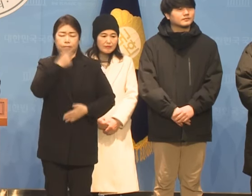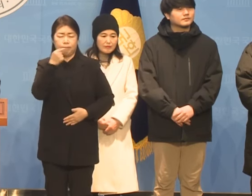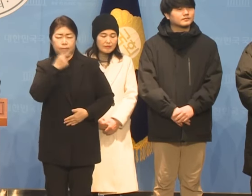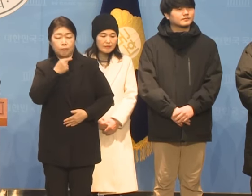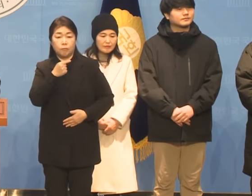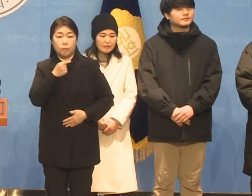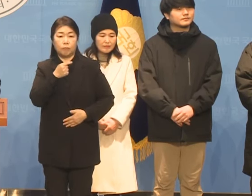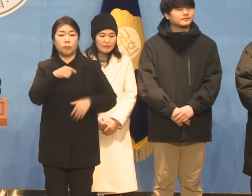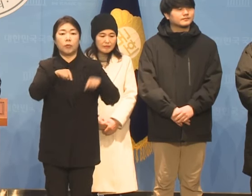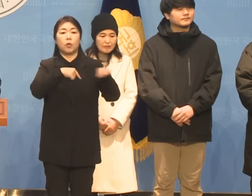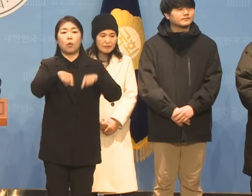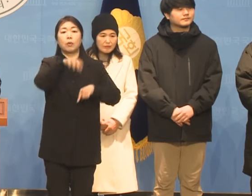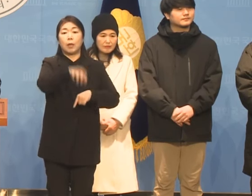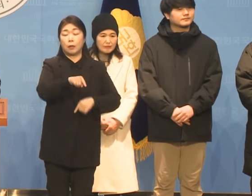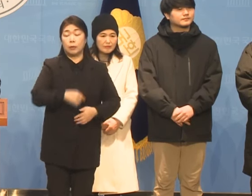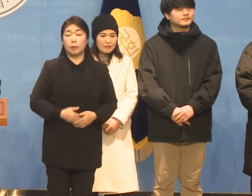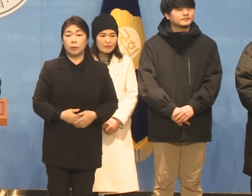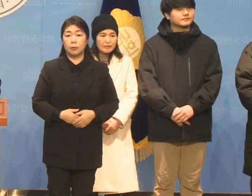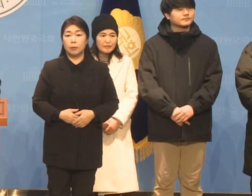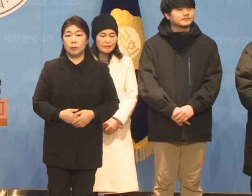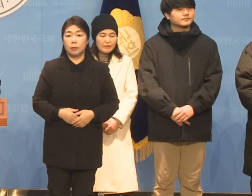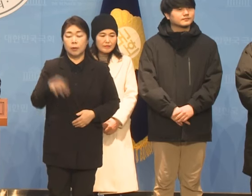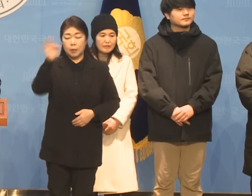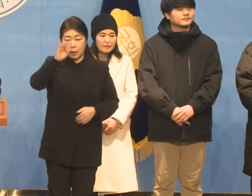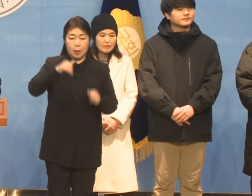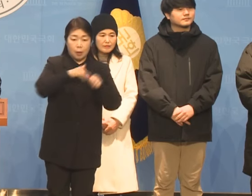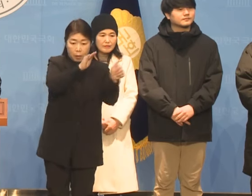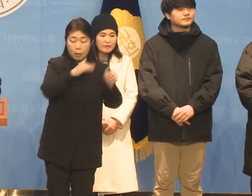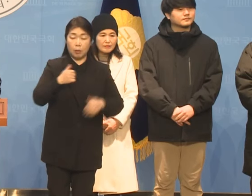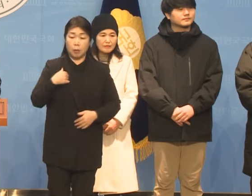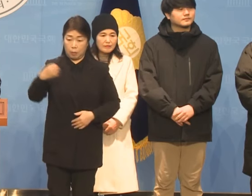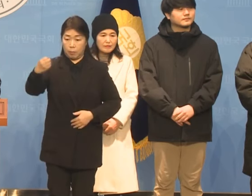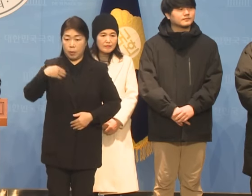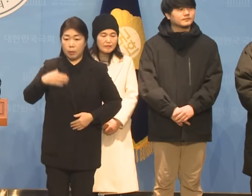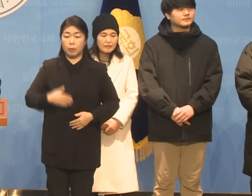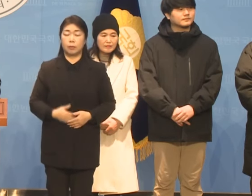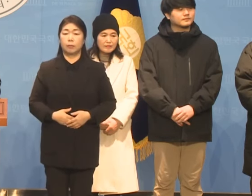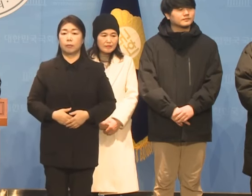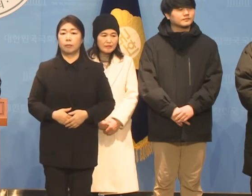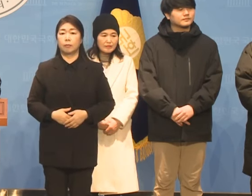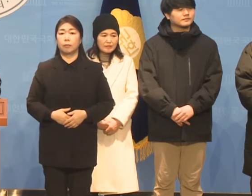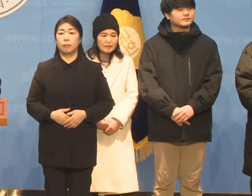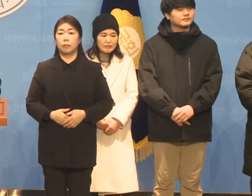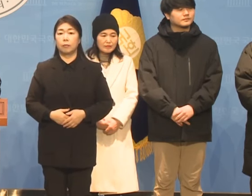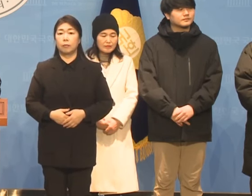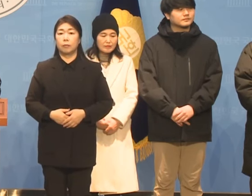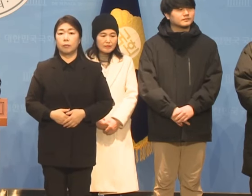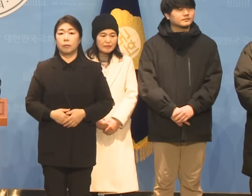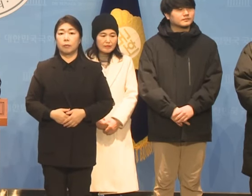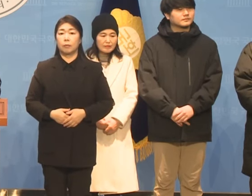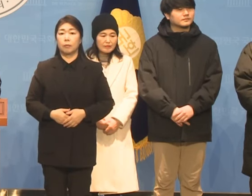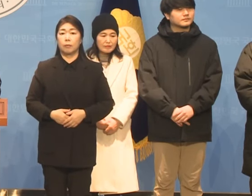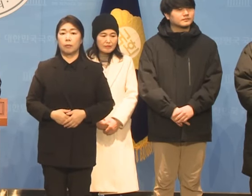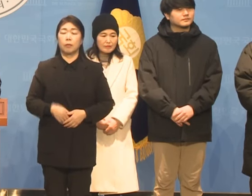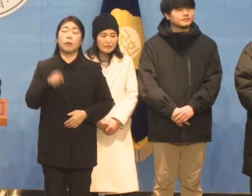엄격하게 적용하는 윤리 정당을 국민들은 바라고 있습니다.